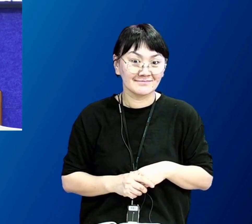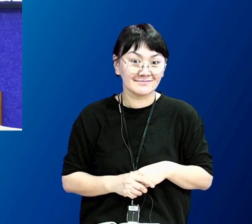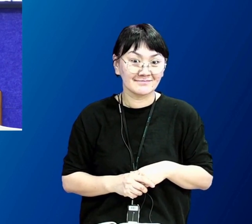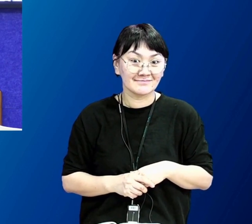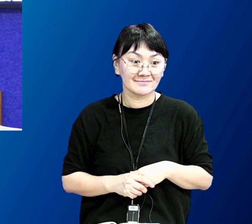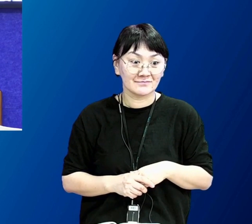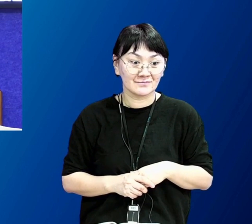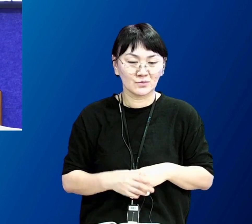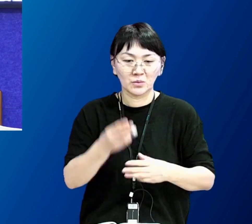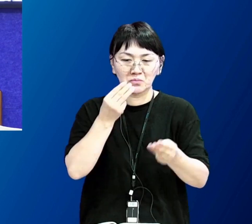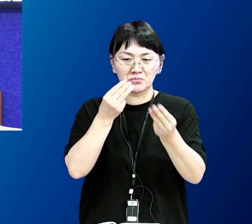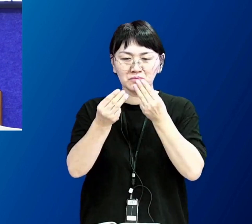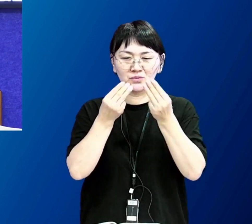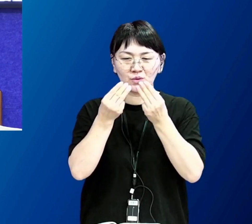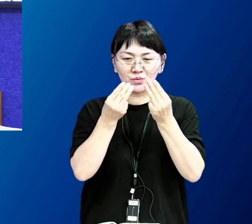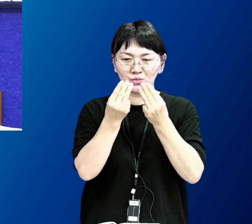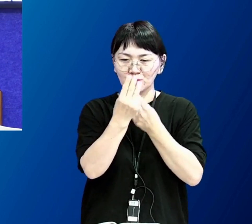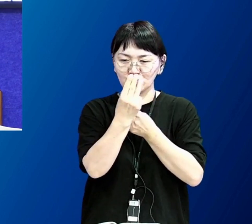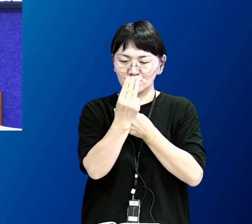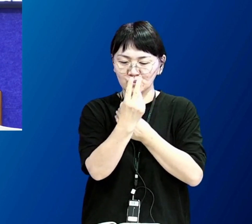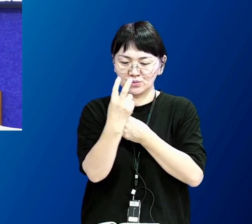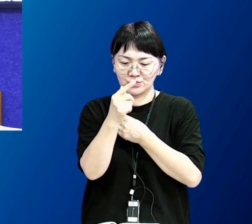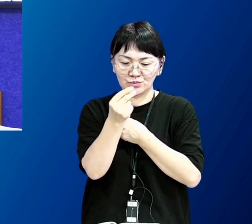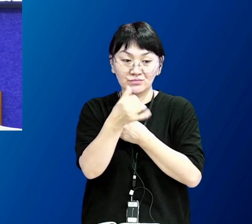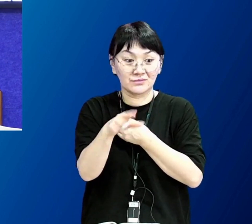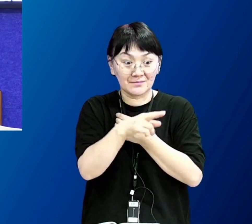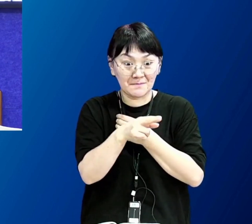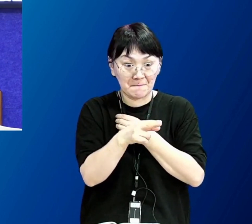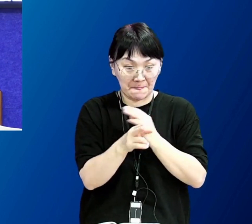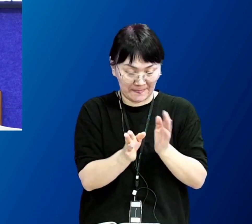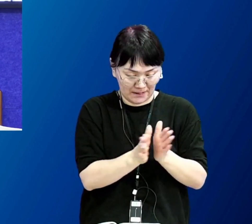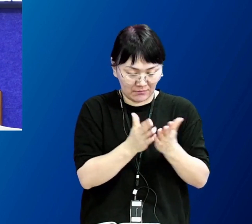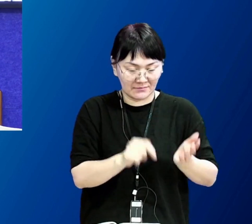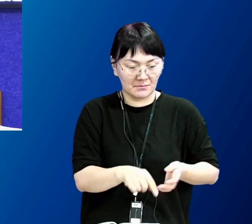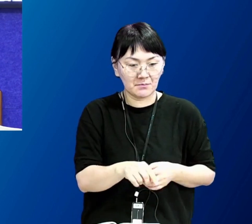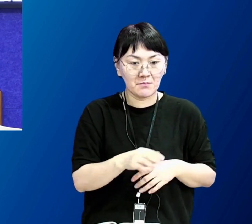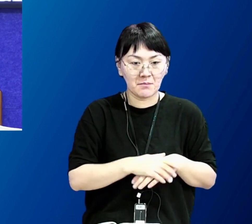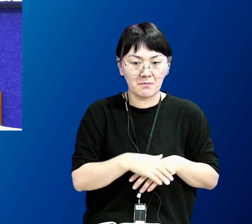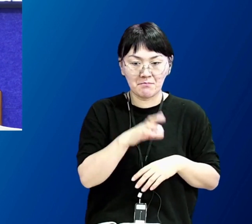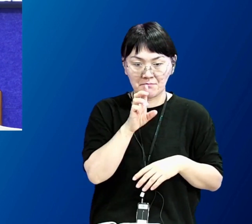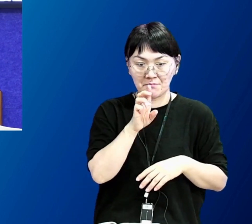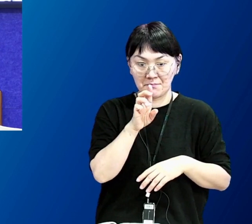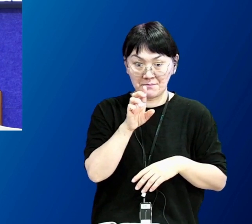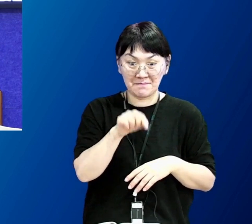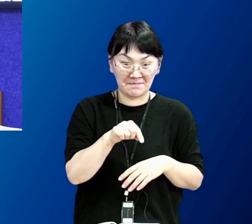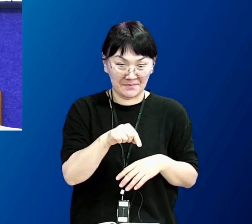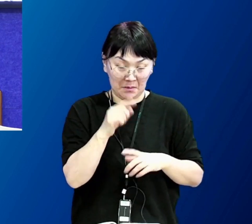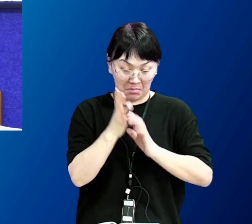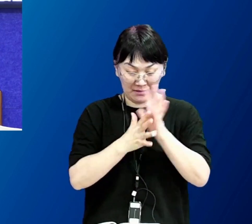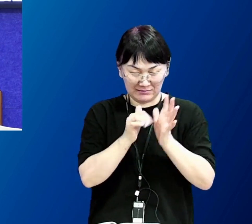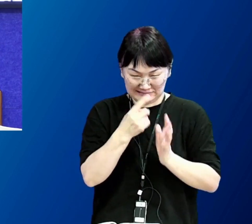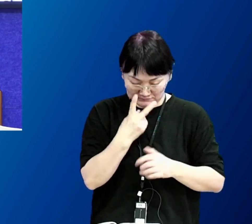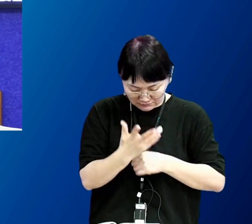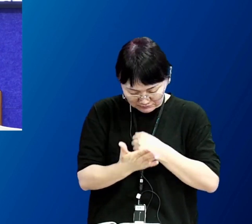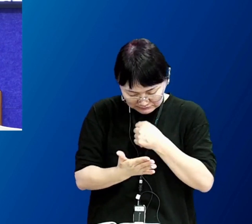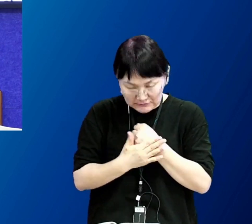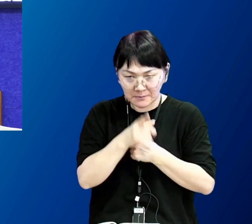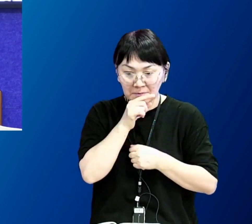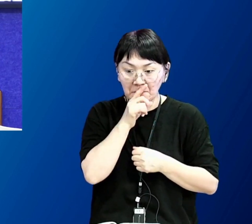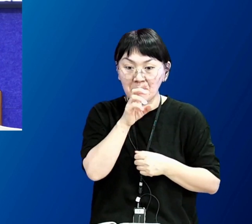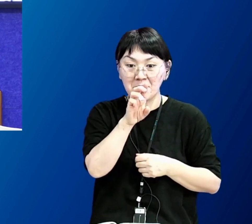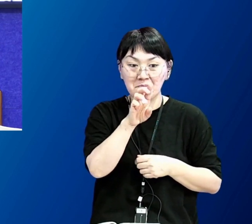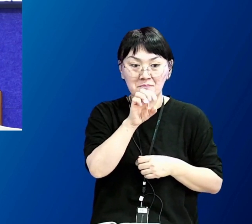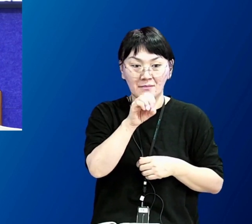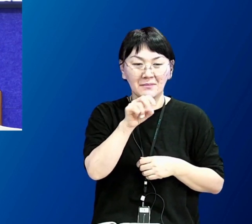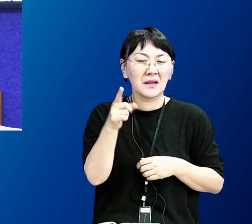Энэ шүүгчд ном дээрээ саруулаа штэ. Энэ Делилагийн арай гарч байгаа. Би үнийг харанга энийг их бодож үтсэн байхгүй юу? Юуг